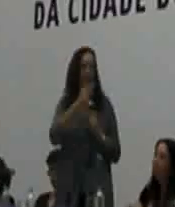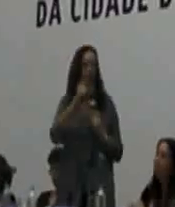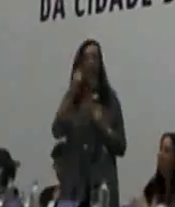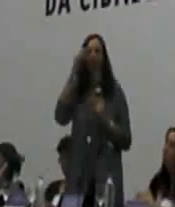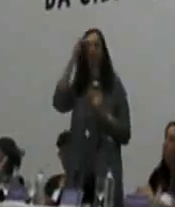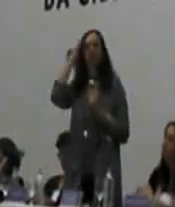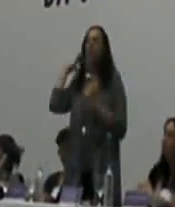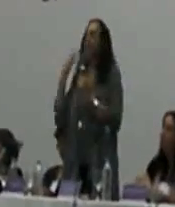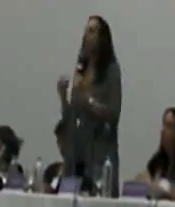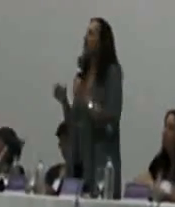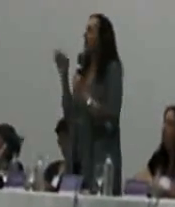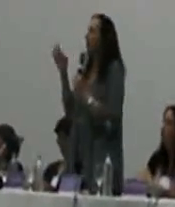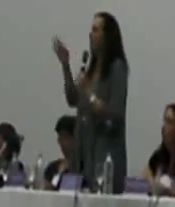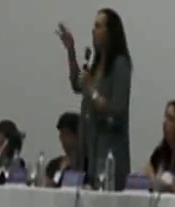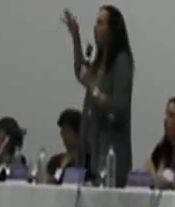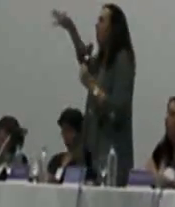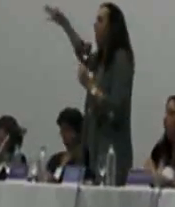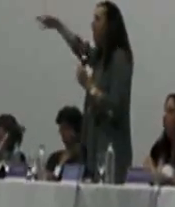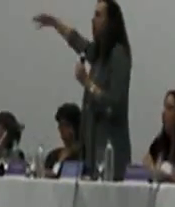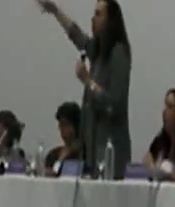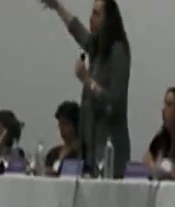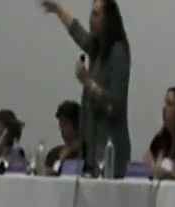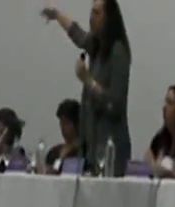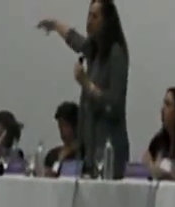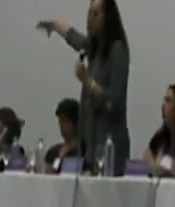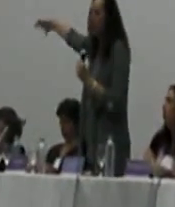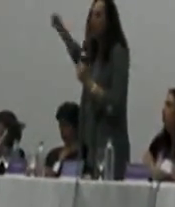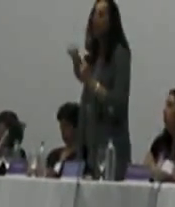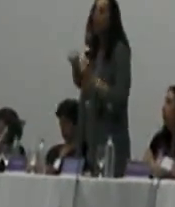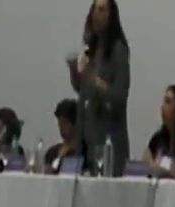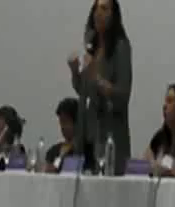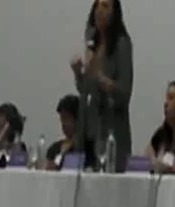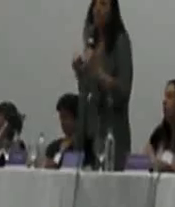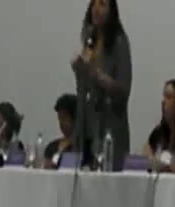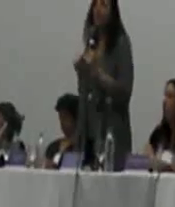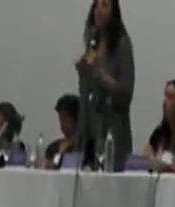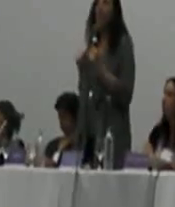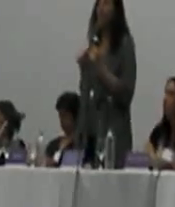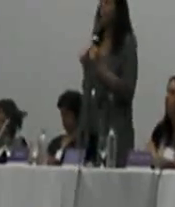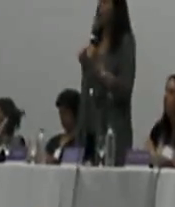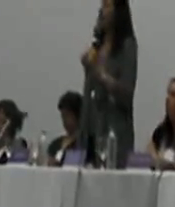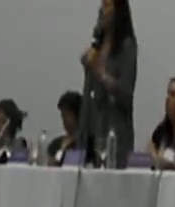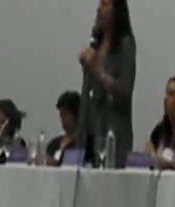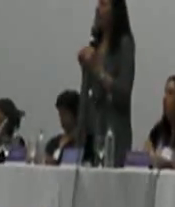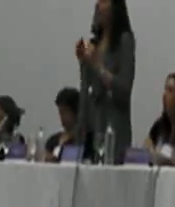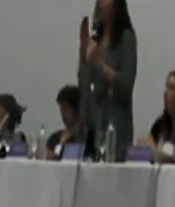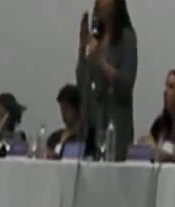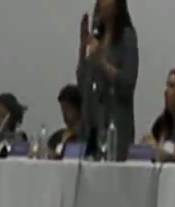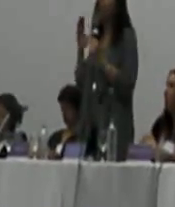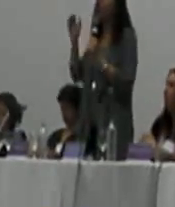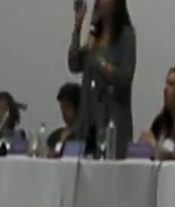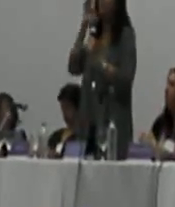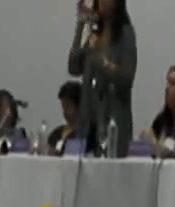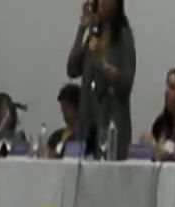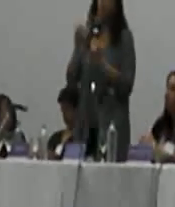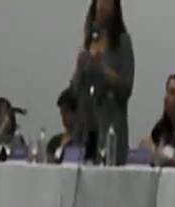quando teve lá, estávamos discutindo a implantação do COMPERD, que é o Complexo Petroquímico, seguinte, por que que só tem concurso,